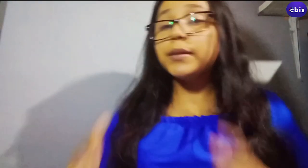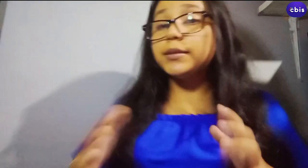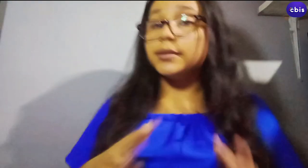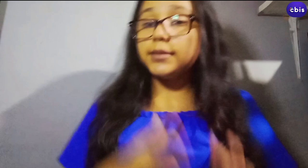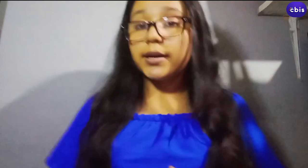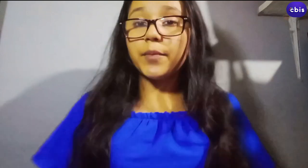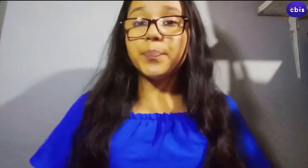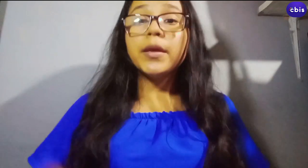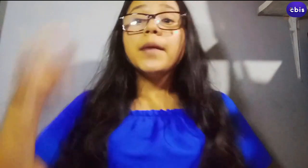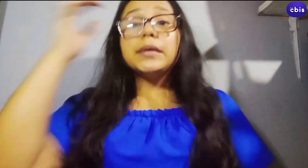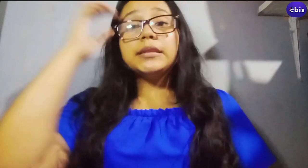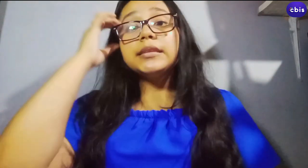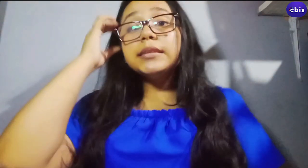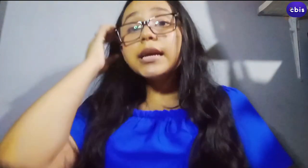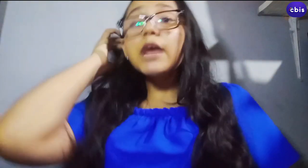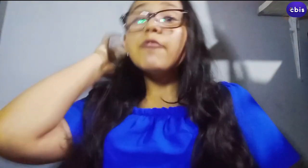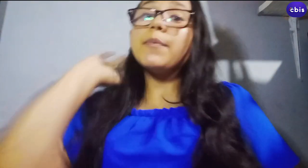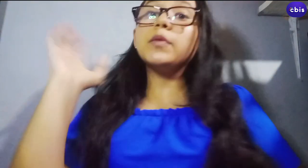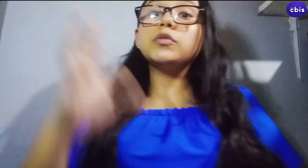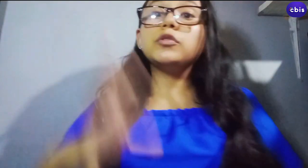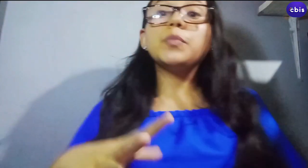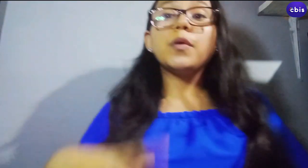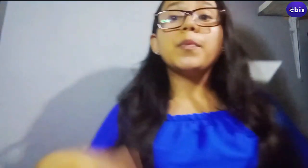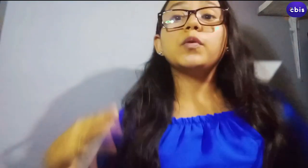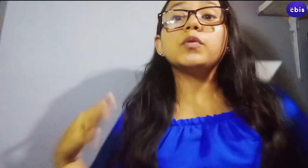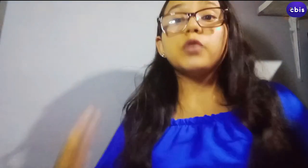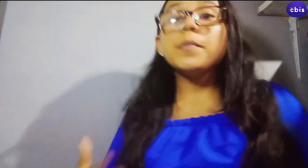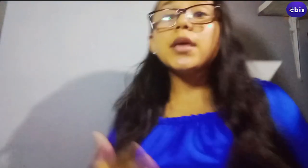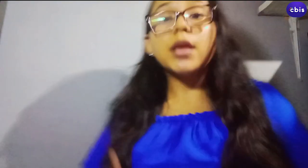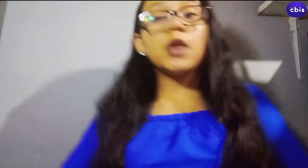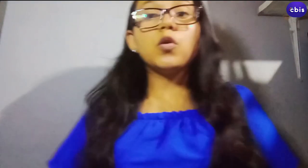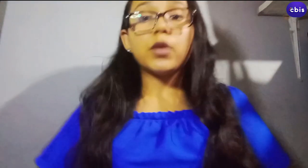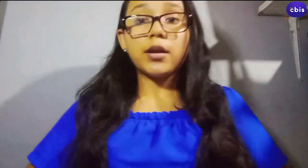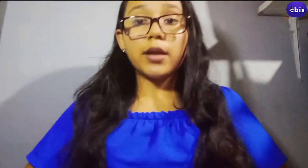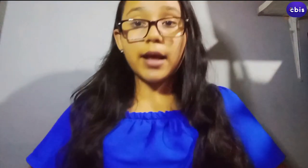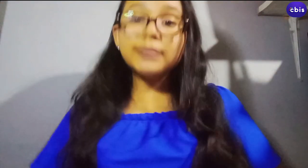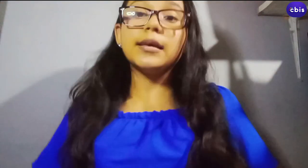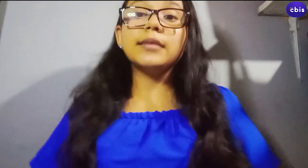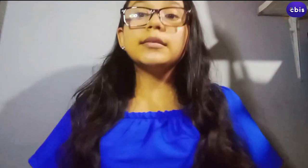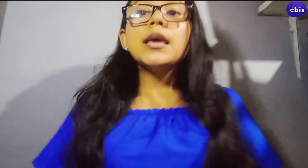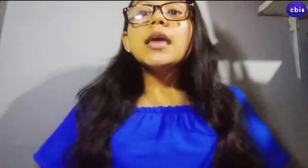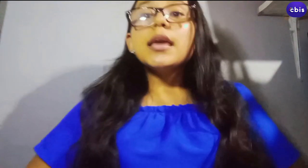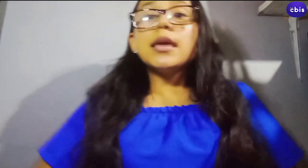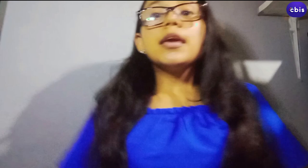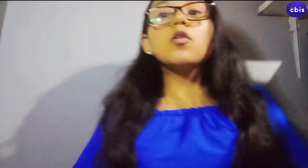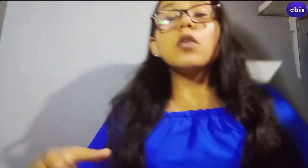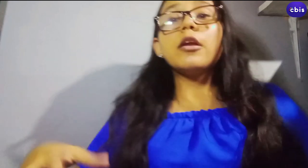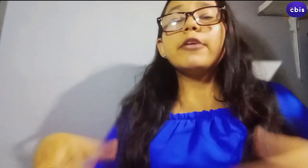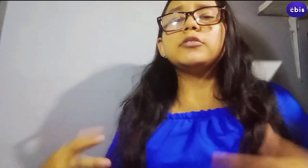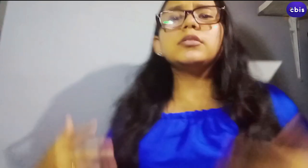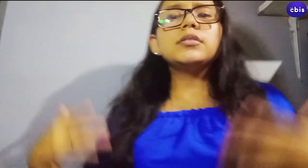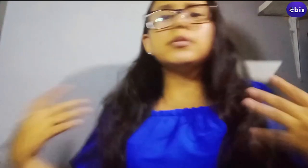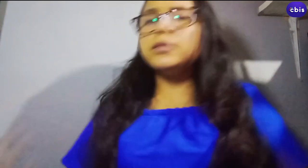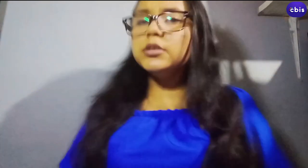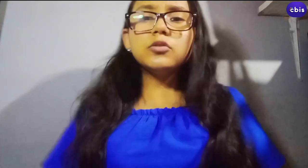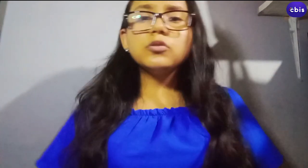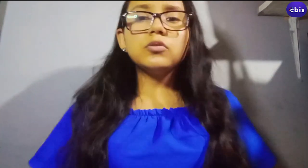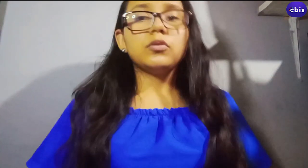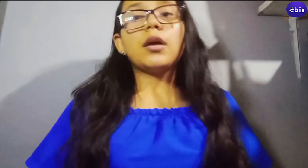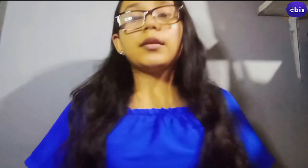Bendita Tierra. Bendita Tierra fue producido por el productor mexicano Casas y con colaboración de distintos